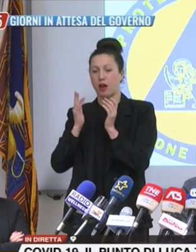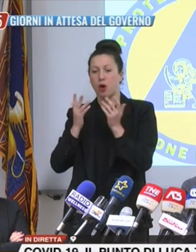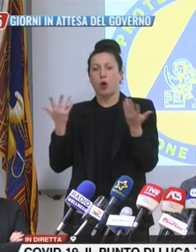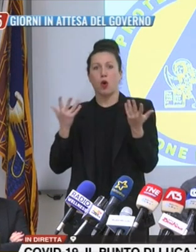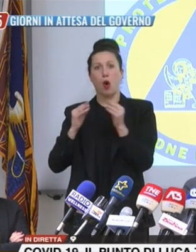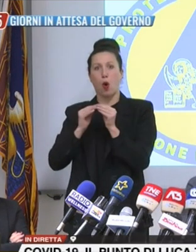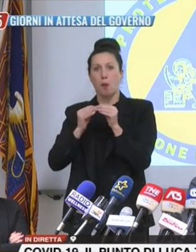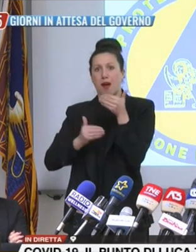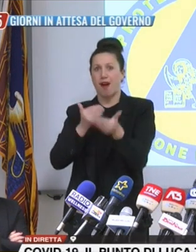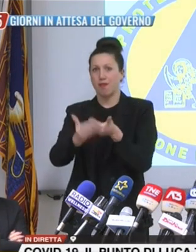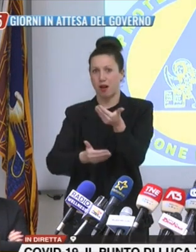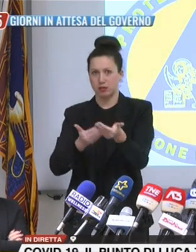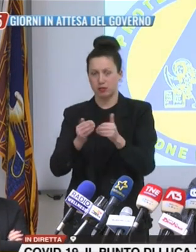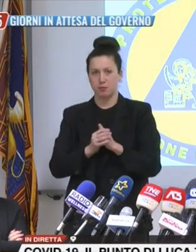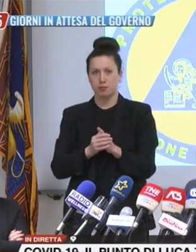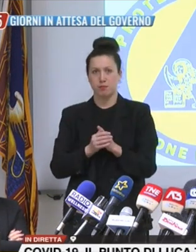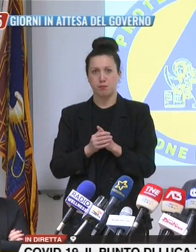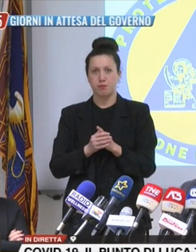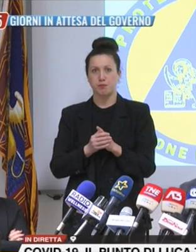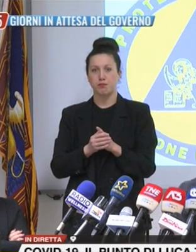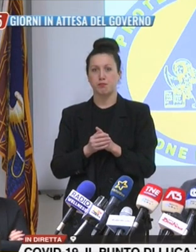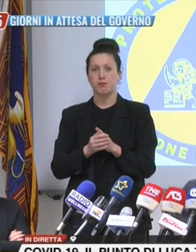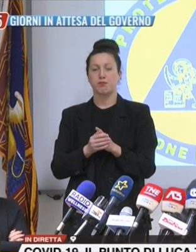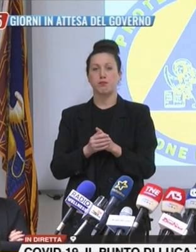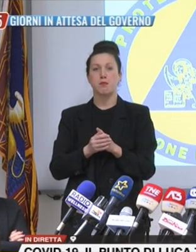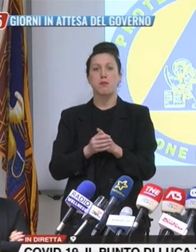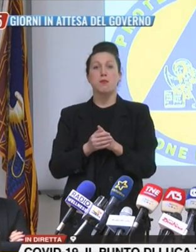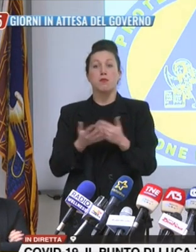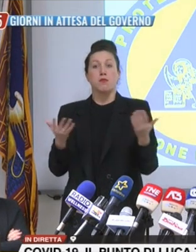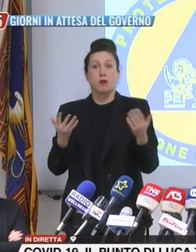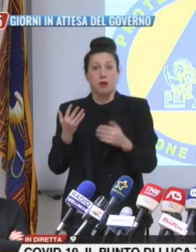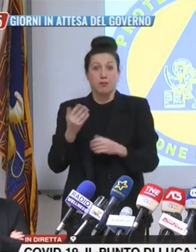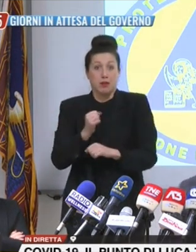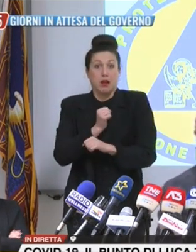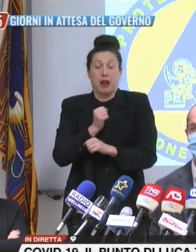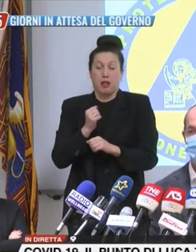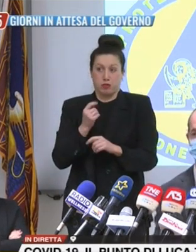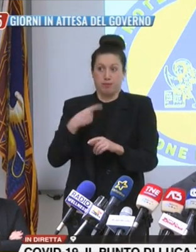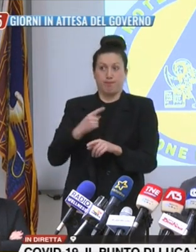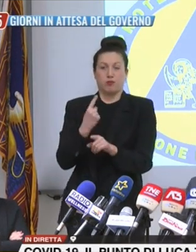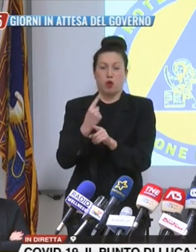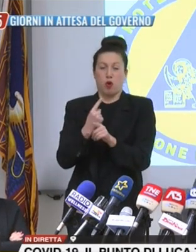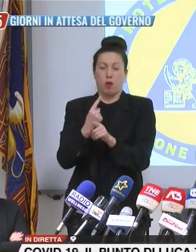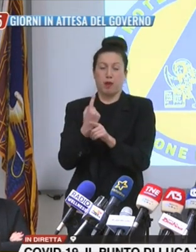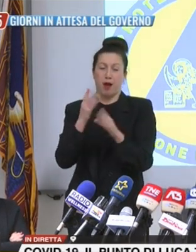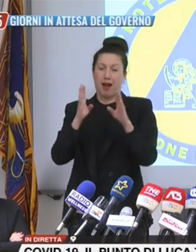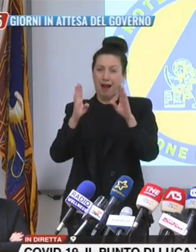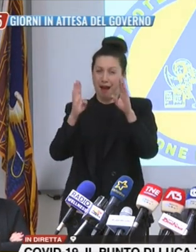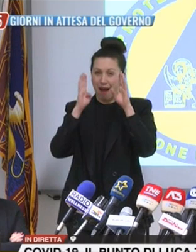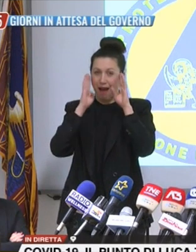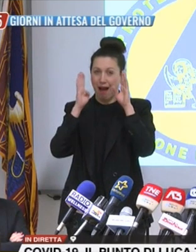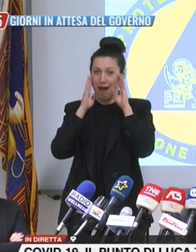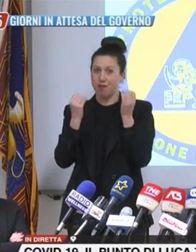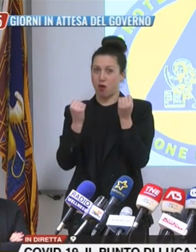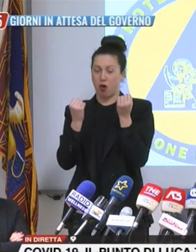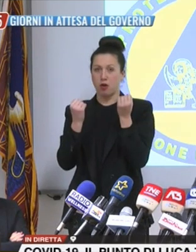Detto questo, io penso che dovremmo fare molta attenzione. Immagino qualcuno vorrà chiedere degli